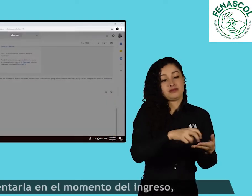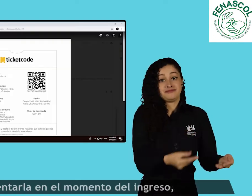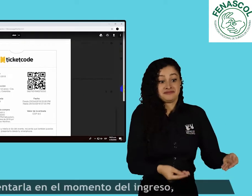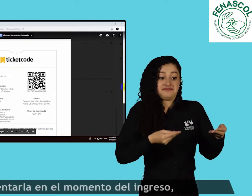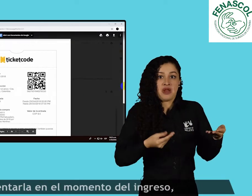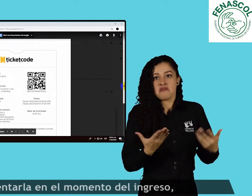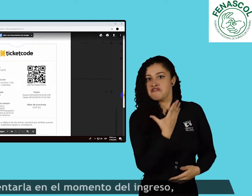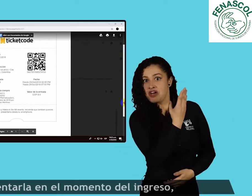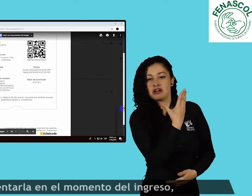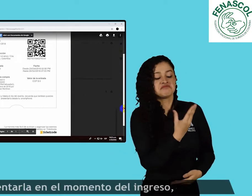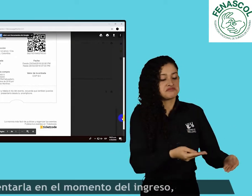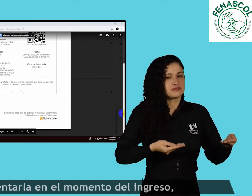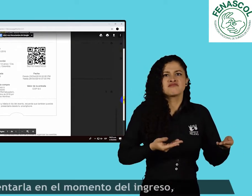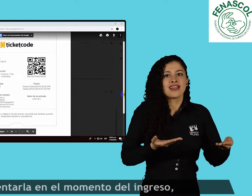y presentarla en el momento del ingreso.